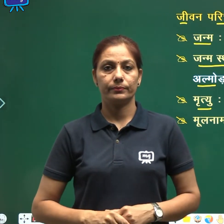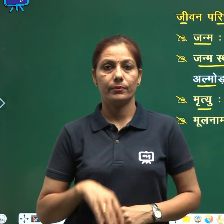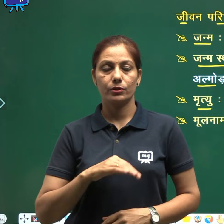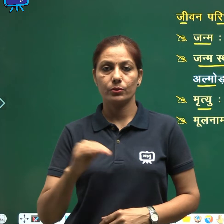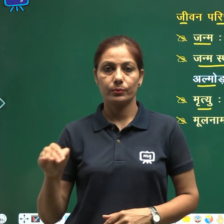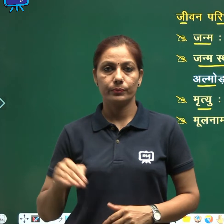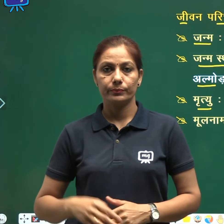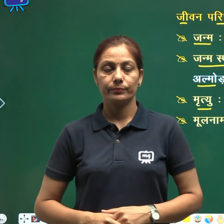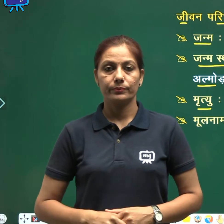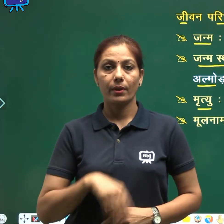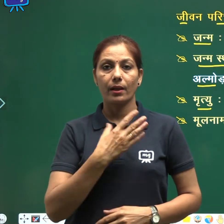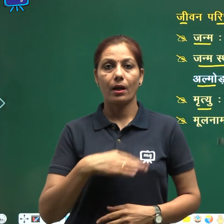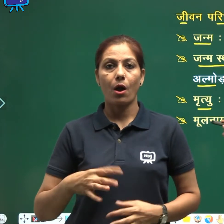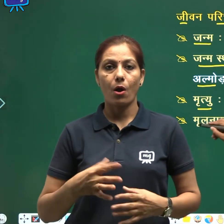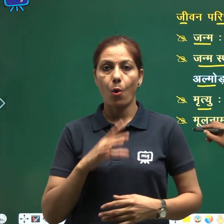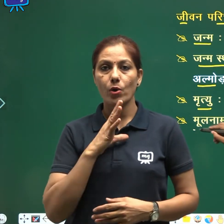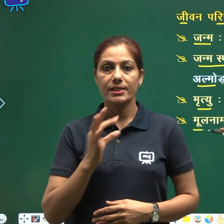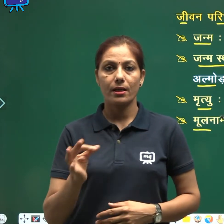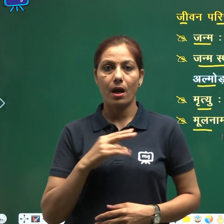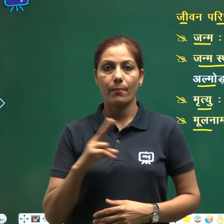बच्चों, इनका मूल नाम